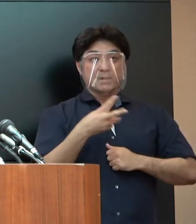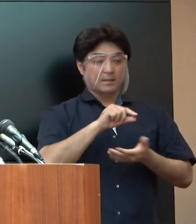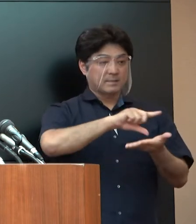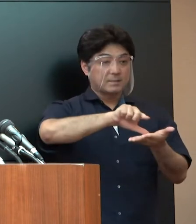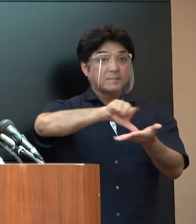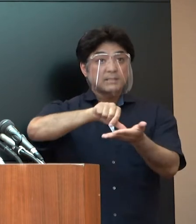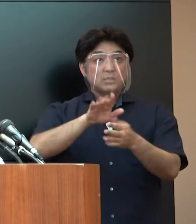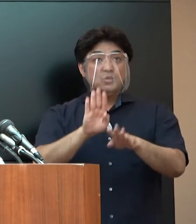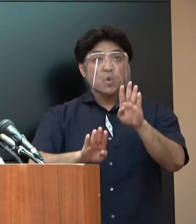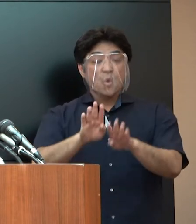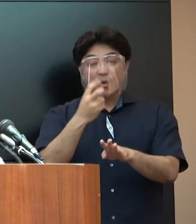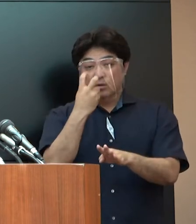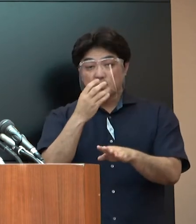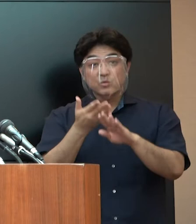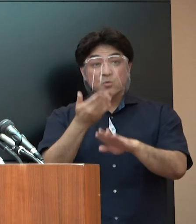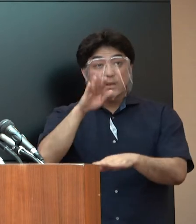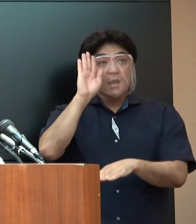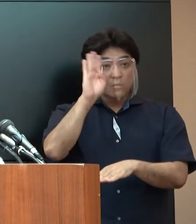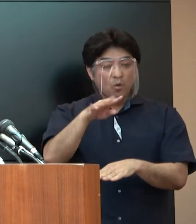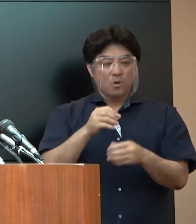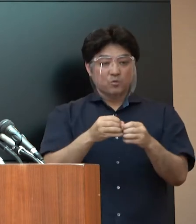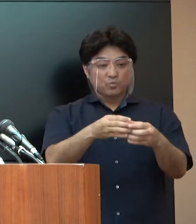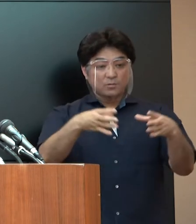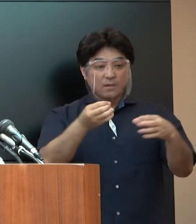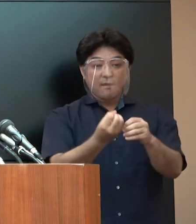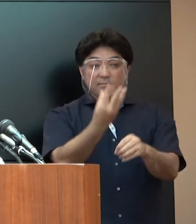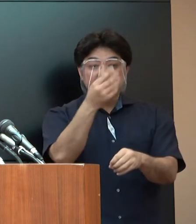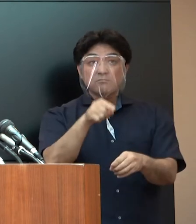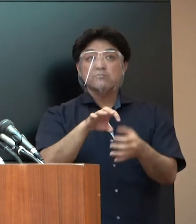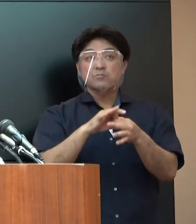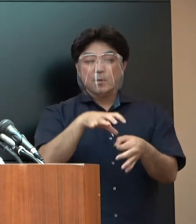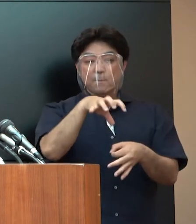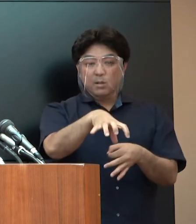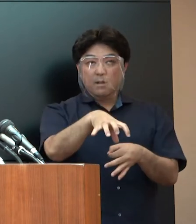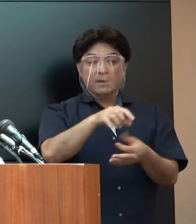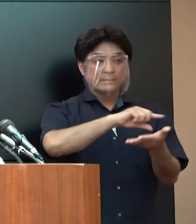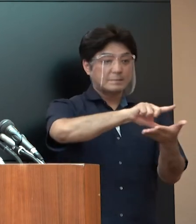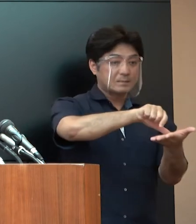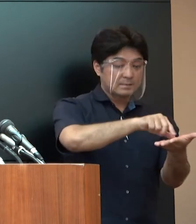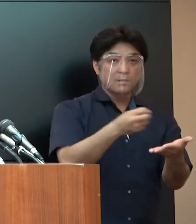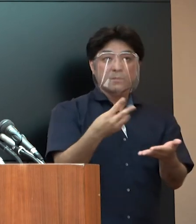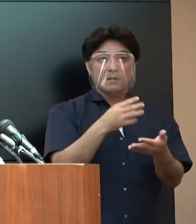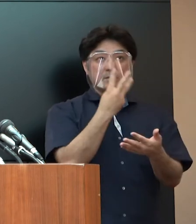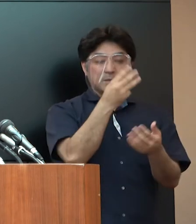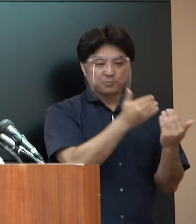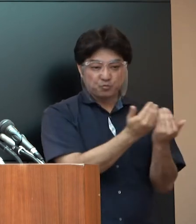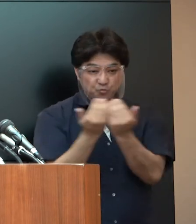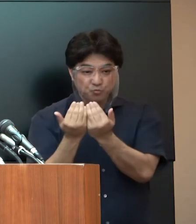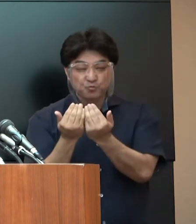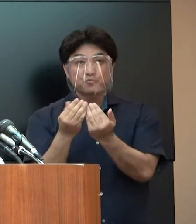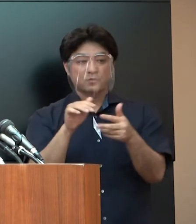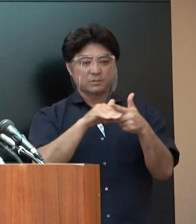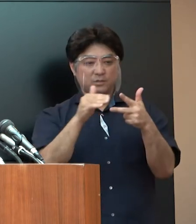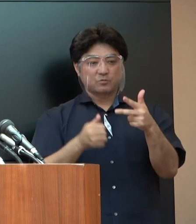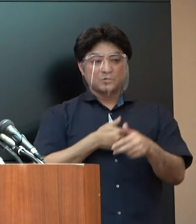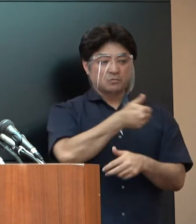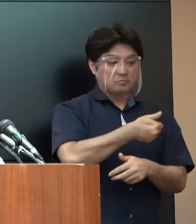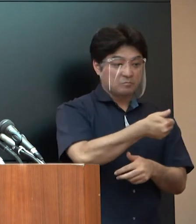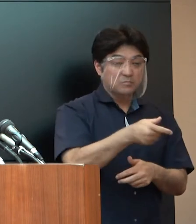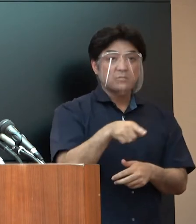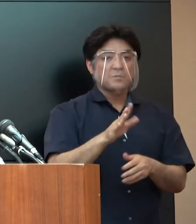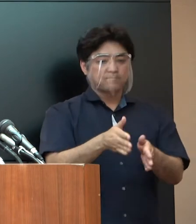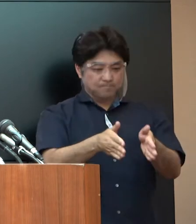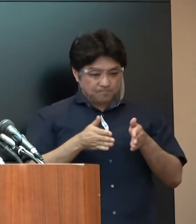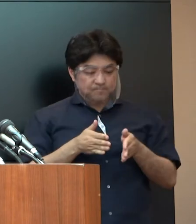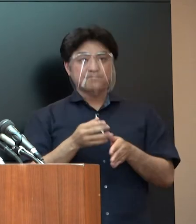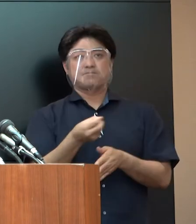染状況も確認の上、クラスターが発生している場所や地域、3密の恐れがある施設へ行くことなどを避け